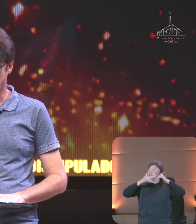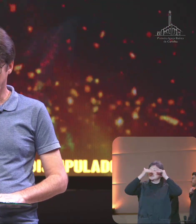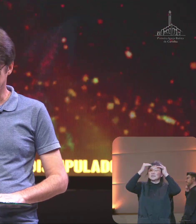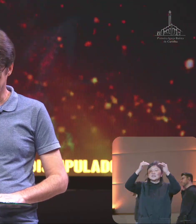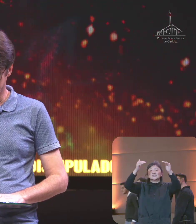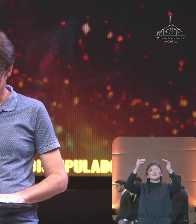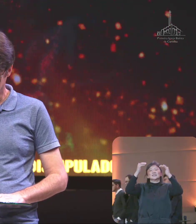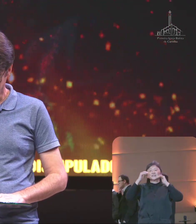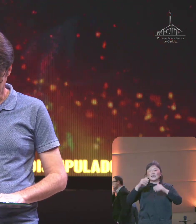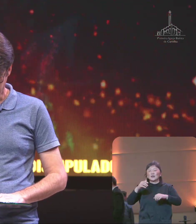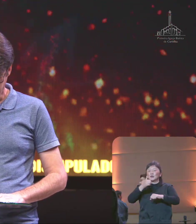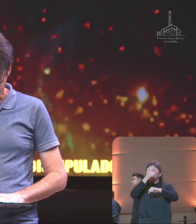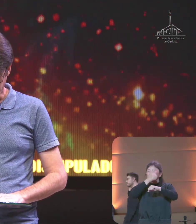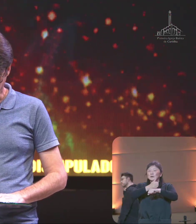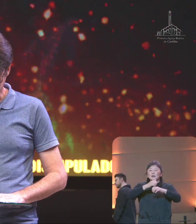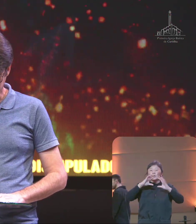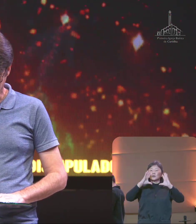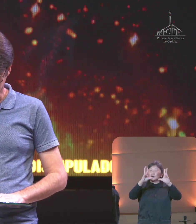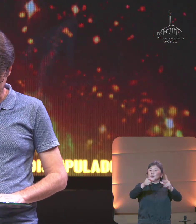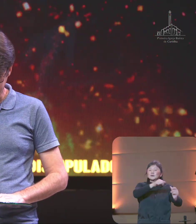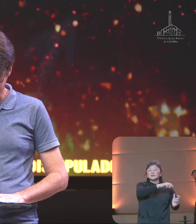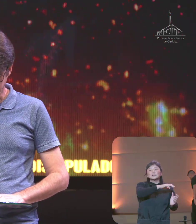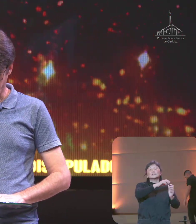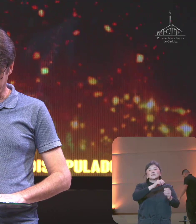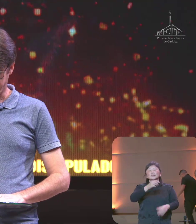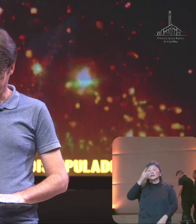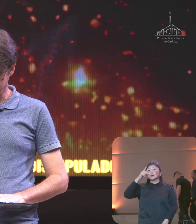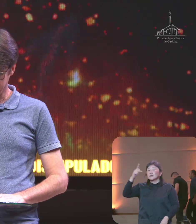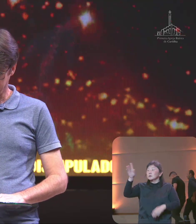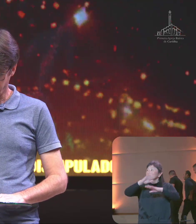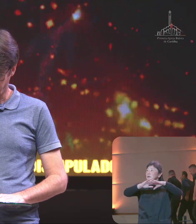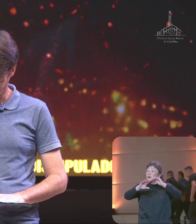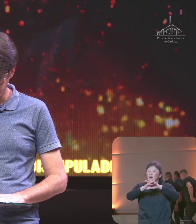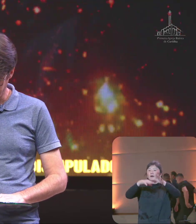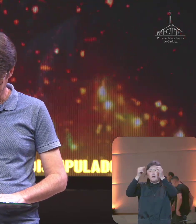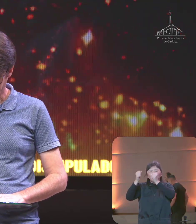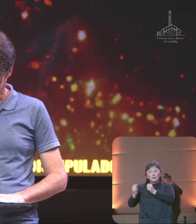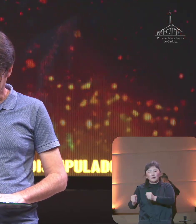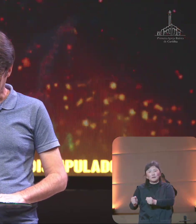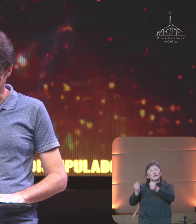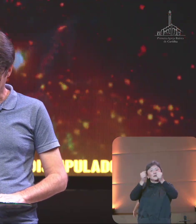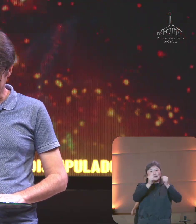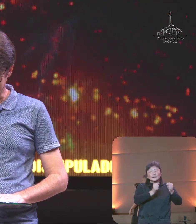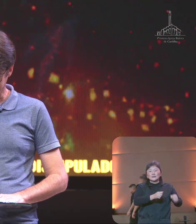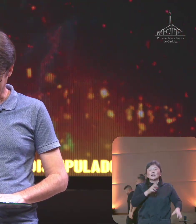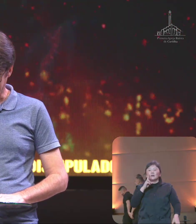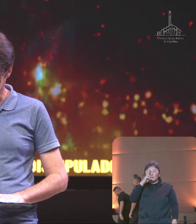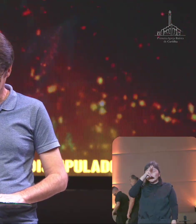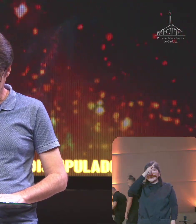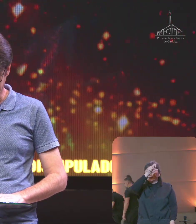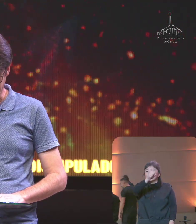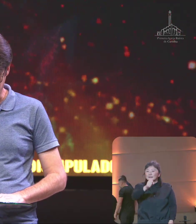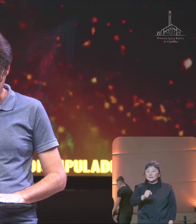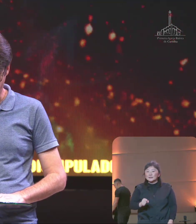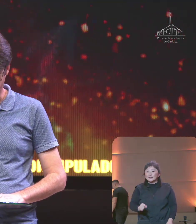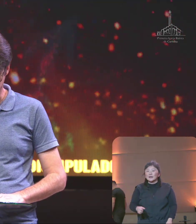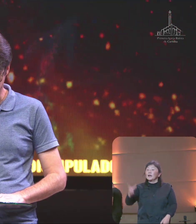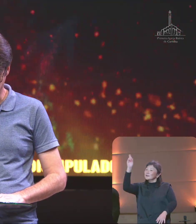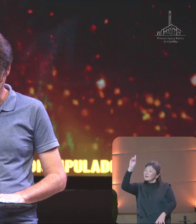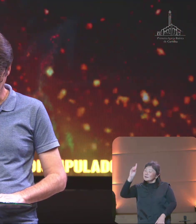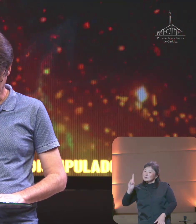todas as coisas. Em Tuas mãos residem toda a força e o poder. A Tua destra há